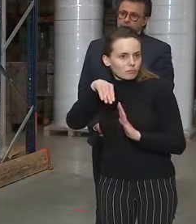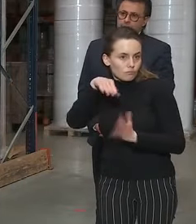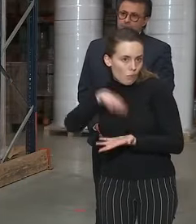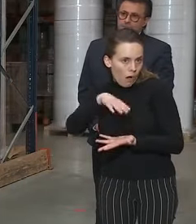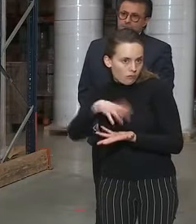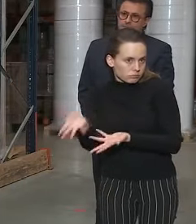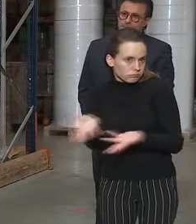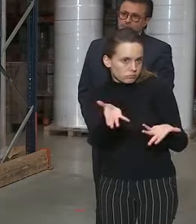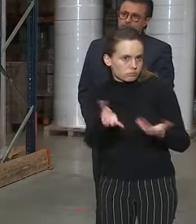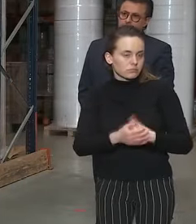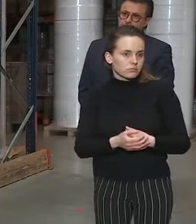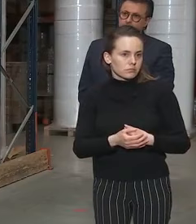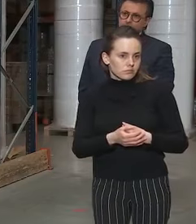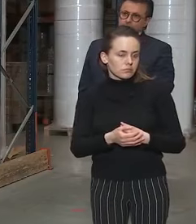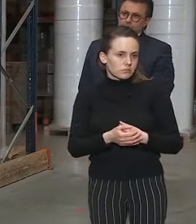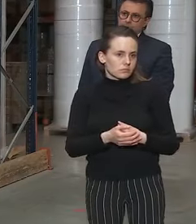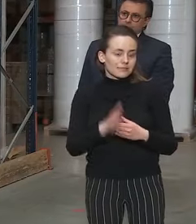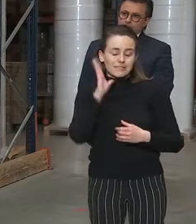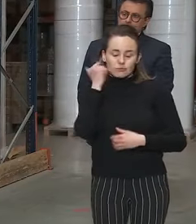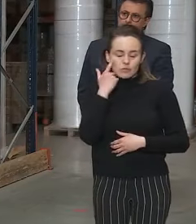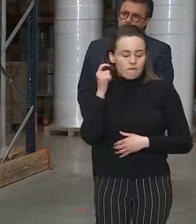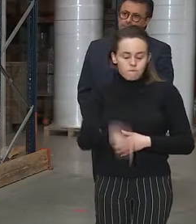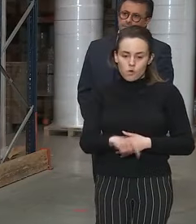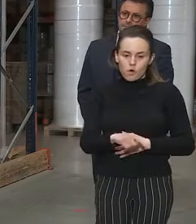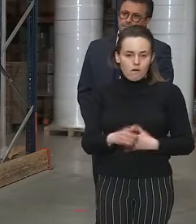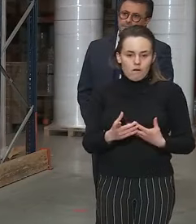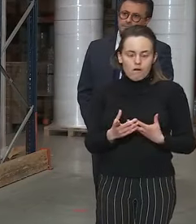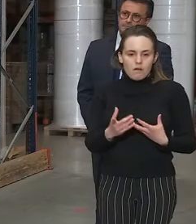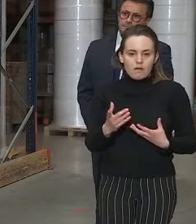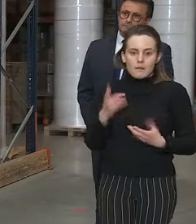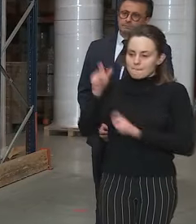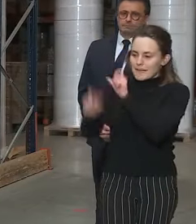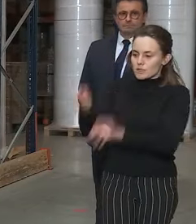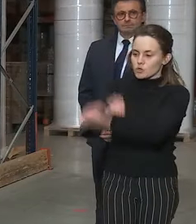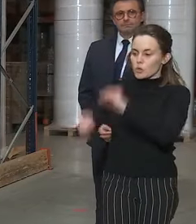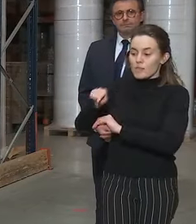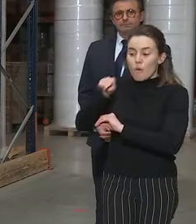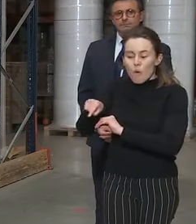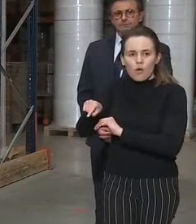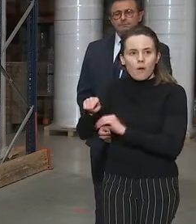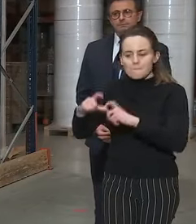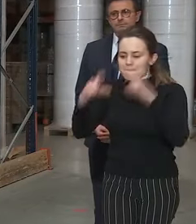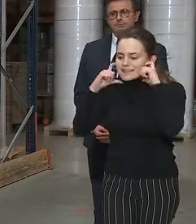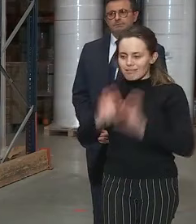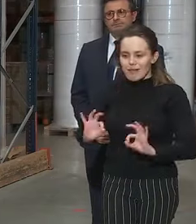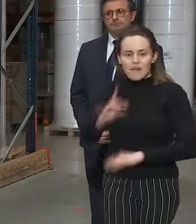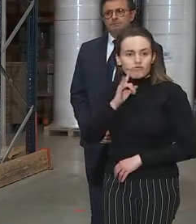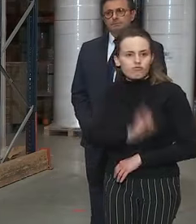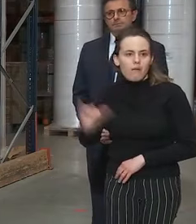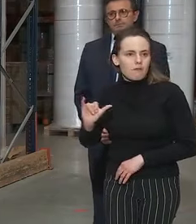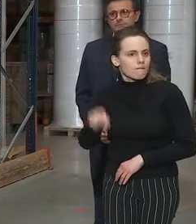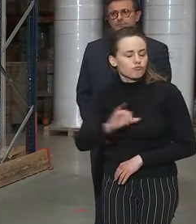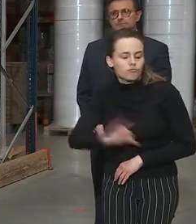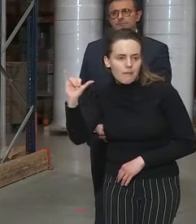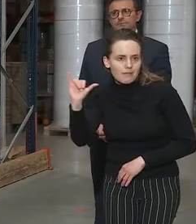là, nous devons être en situation que jamais les personnels soignants qui sont au contact ne manquent de masques. Donc nous